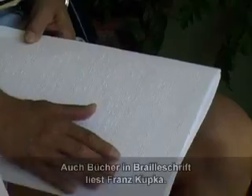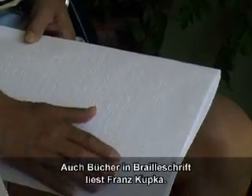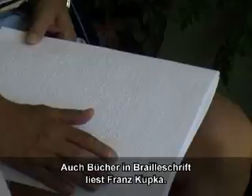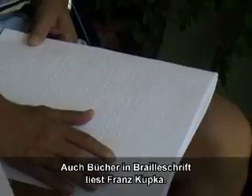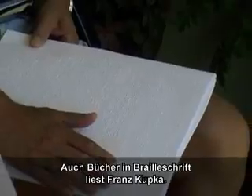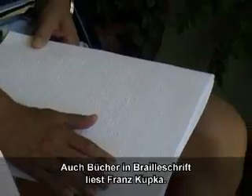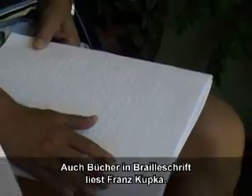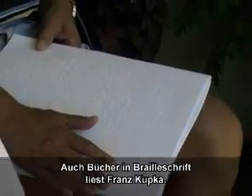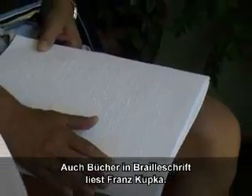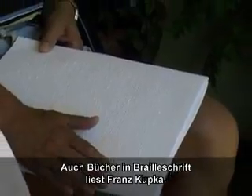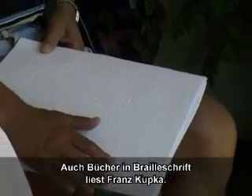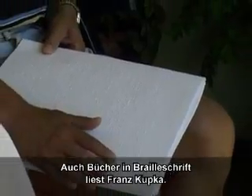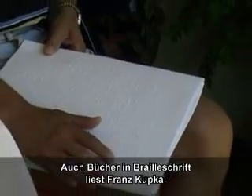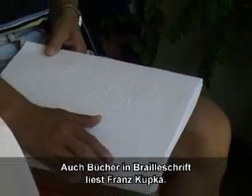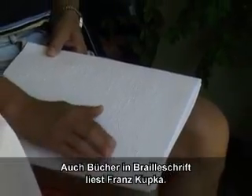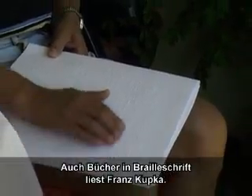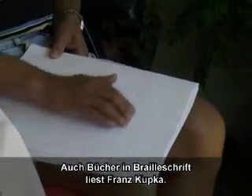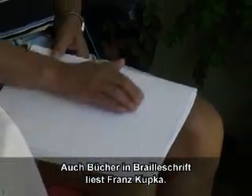Auch Bücher in Brei-Schrift liest Franz Kupka.